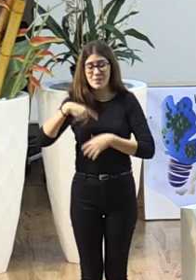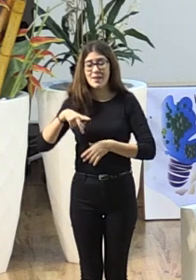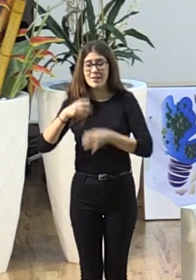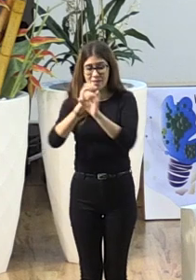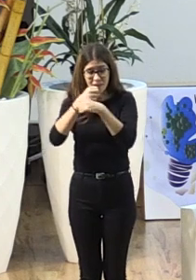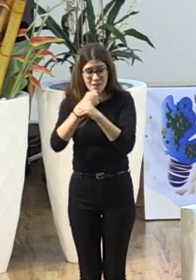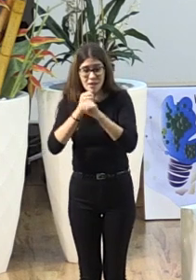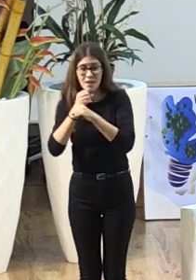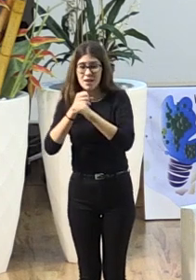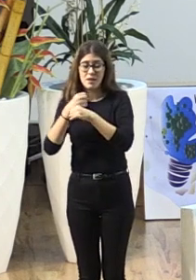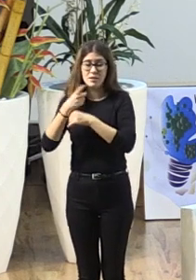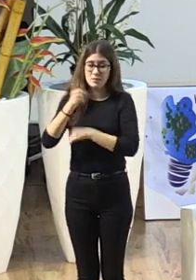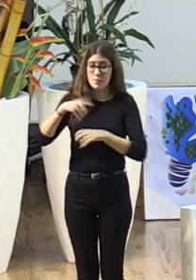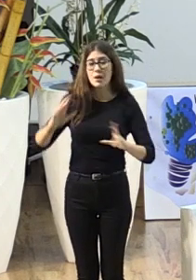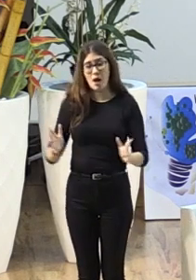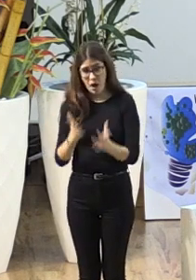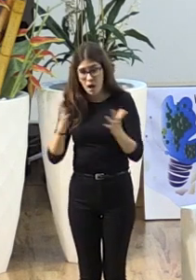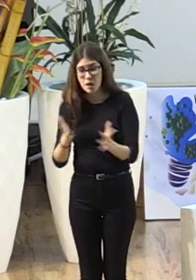sociales, incluida la animación,